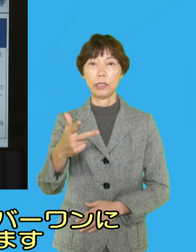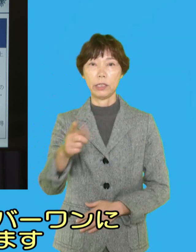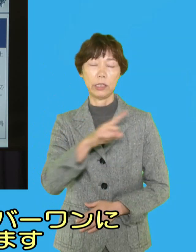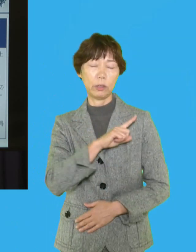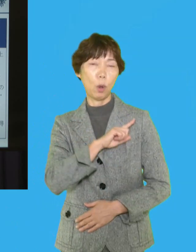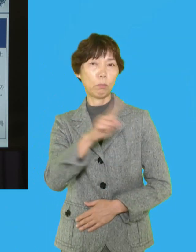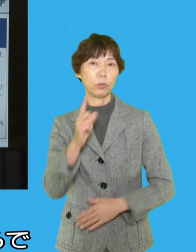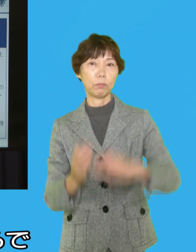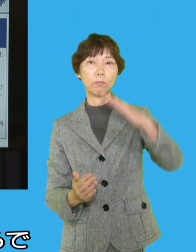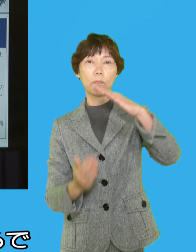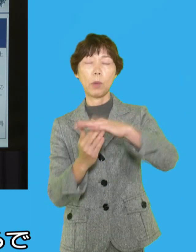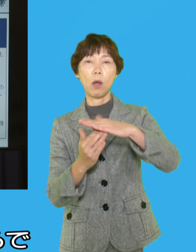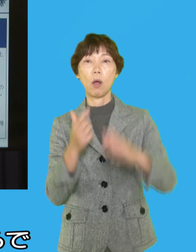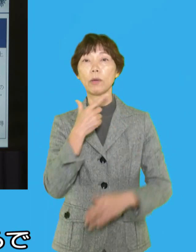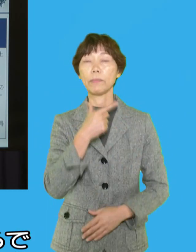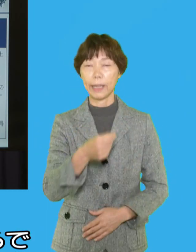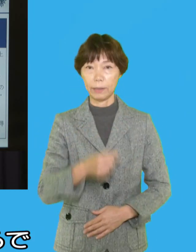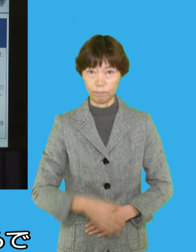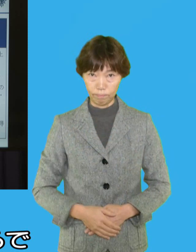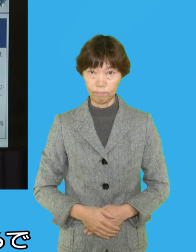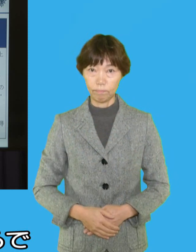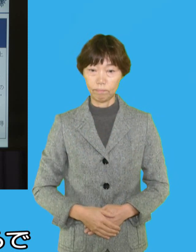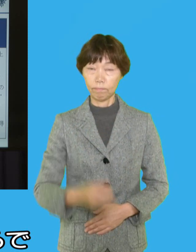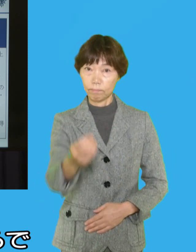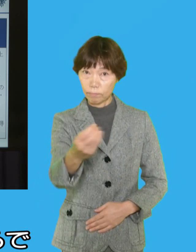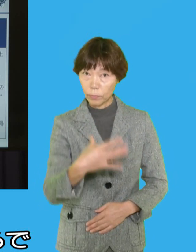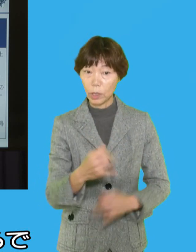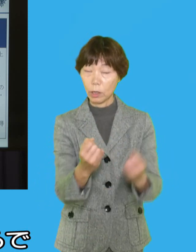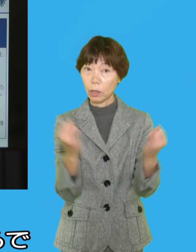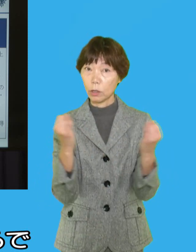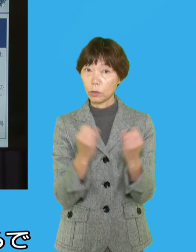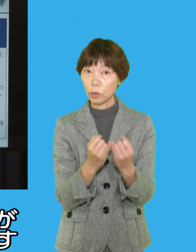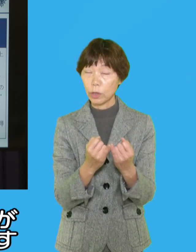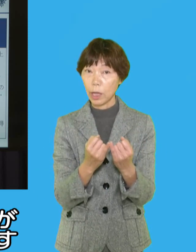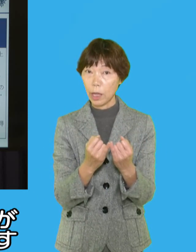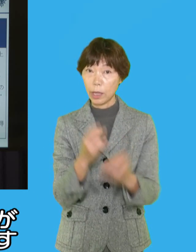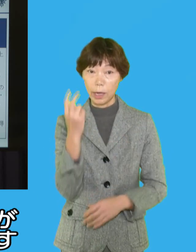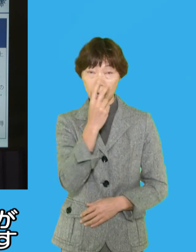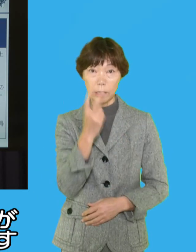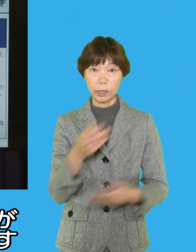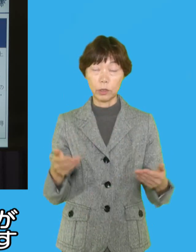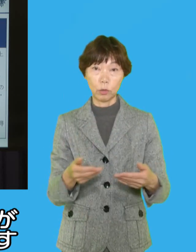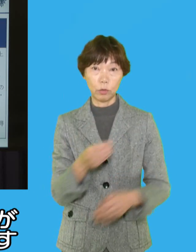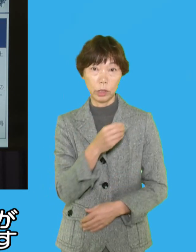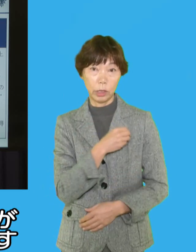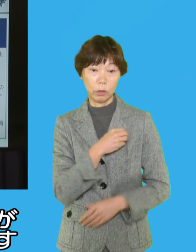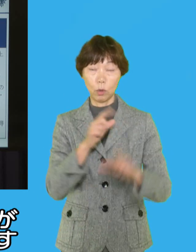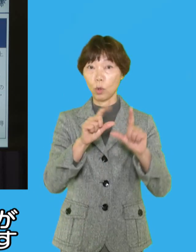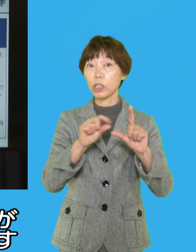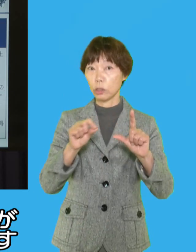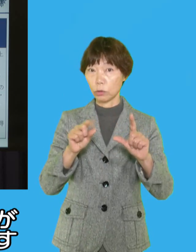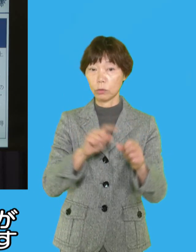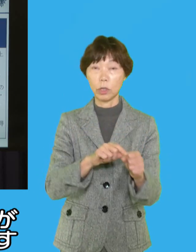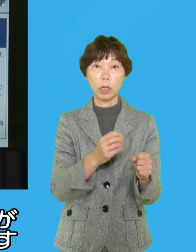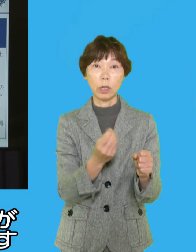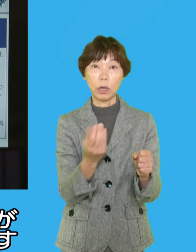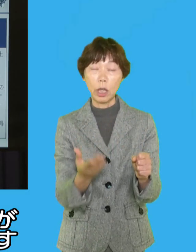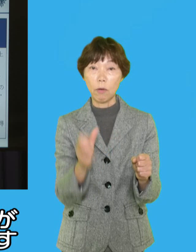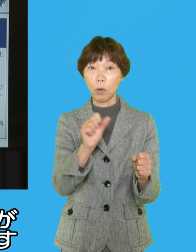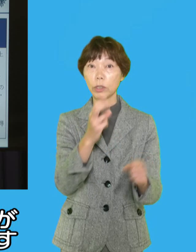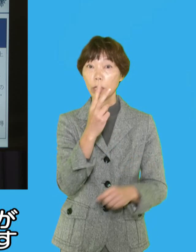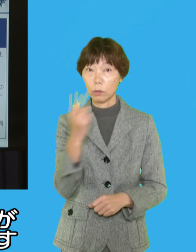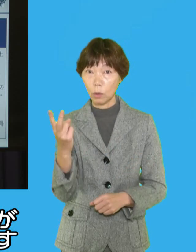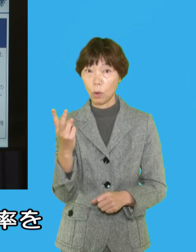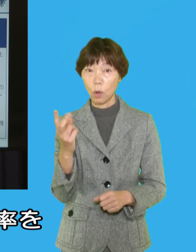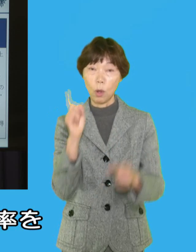。 女性職員の管理職比率のところで、まあ、令和5年度目標が 20% というふうになっているんです